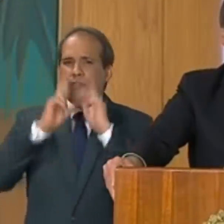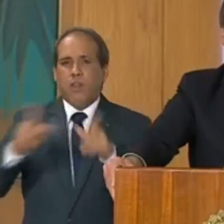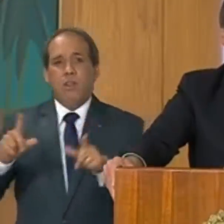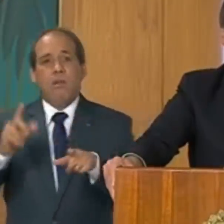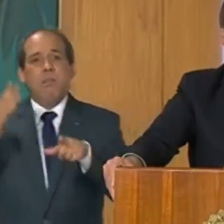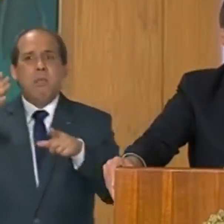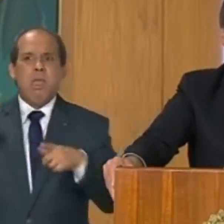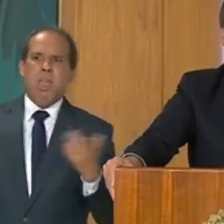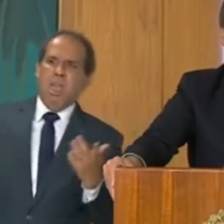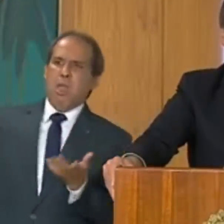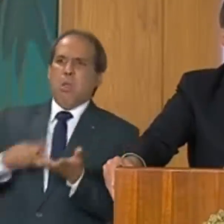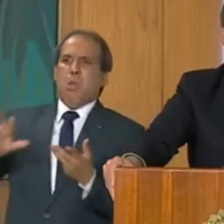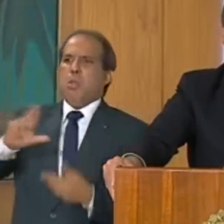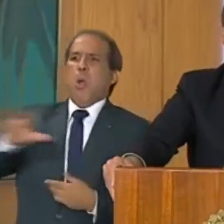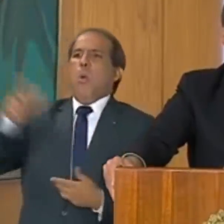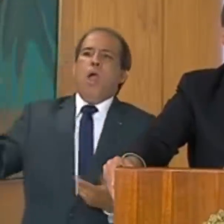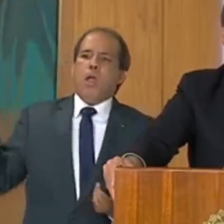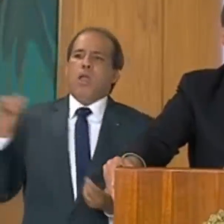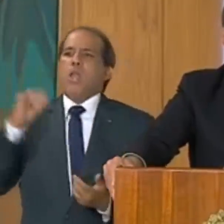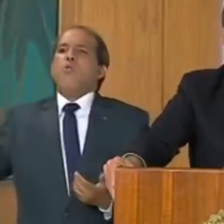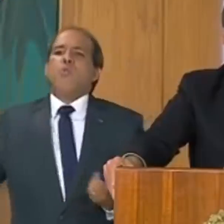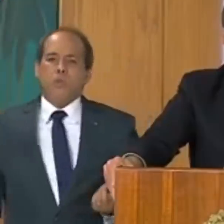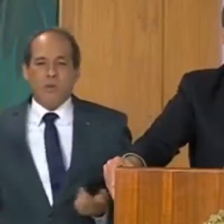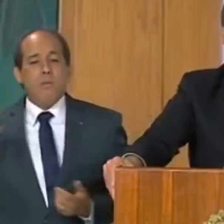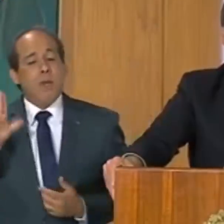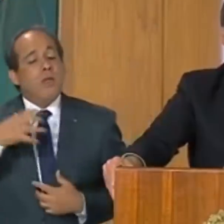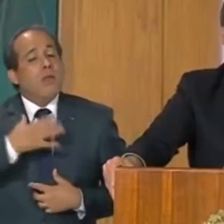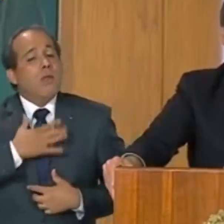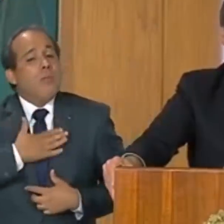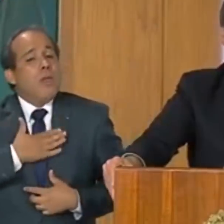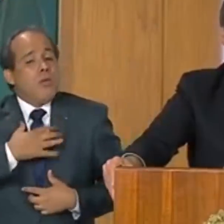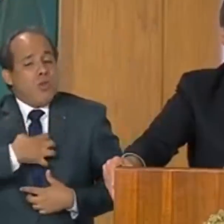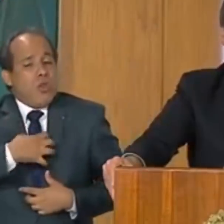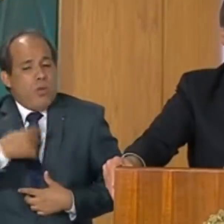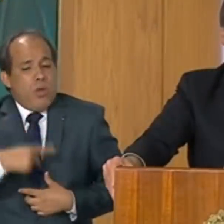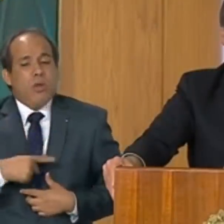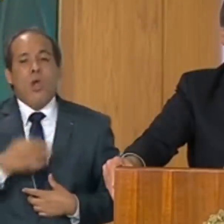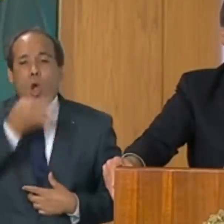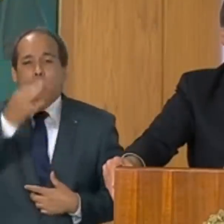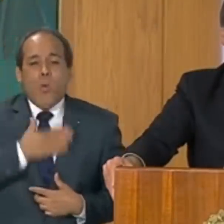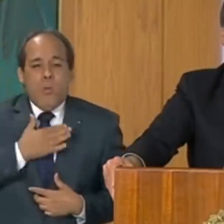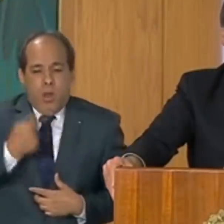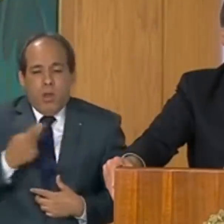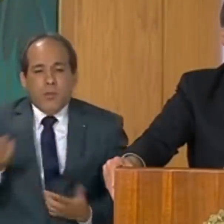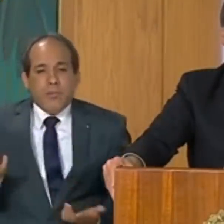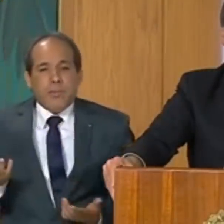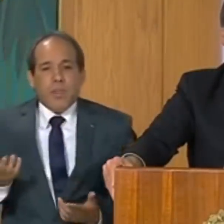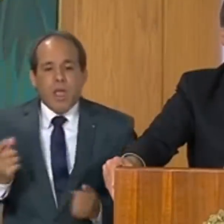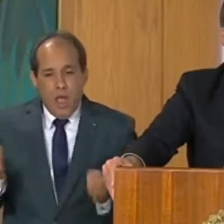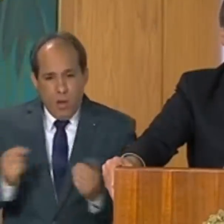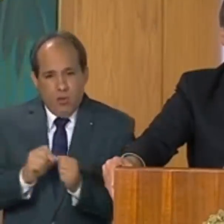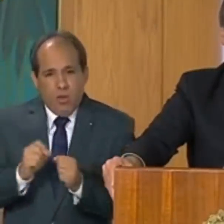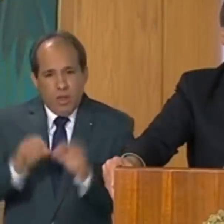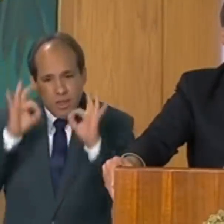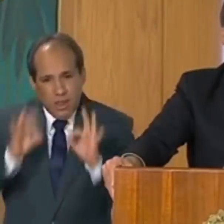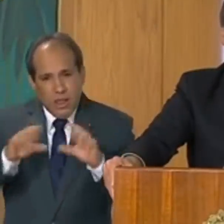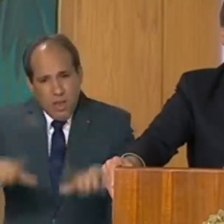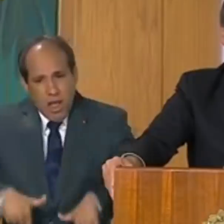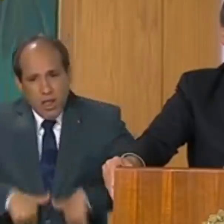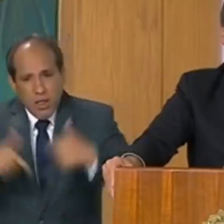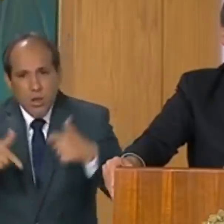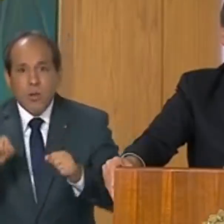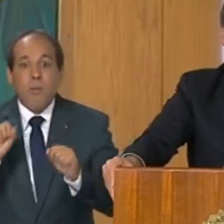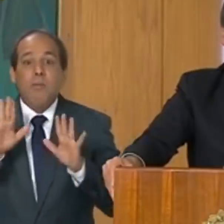não. Mas parece ter um sentimento que estamos realmente fazendo a coisa certa. E ninguém faz